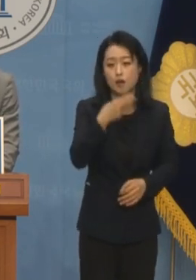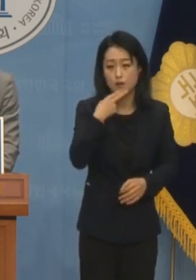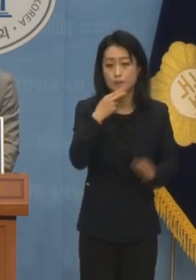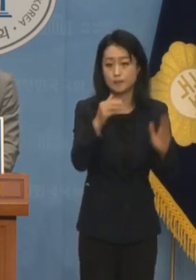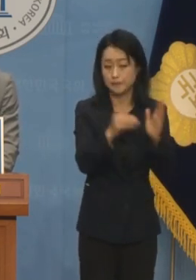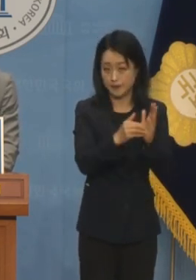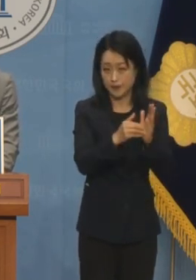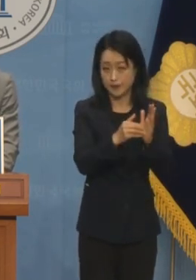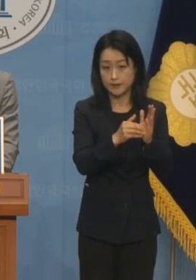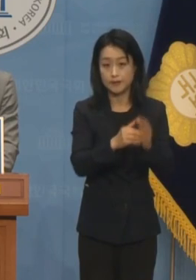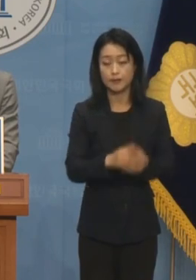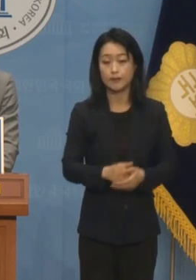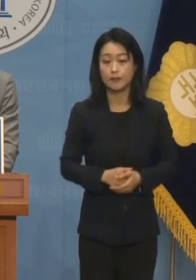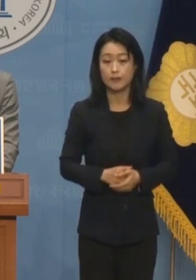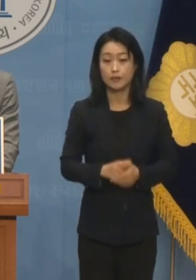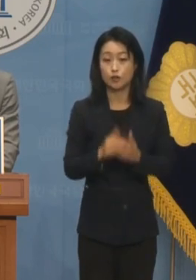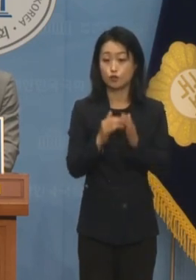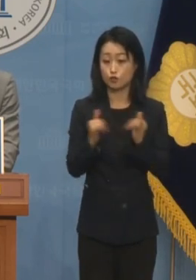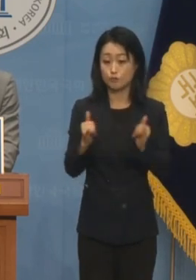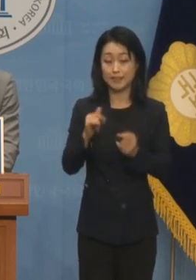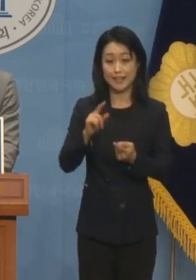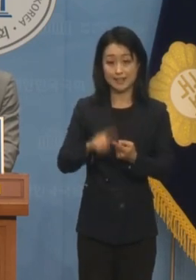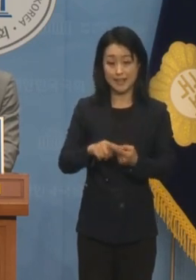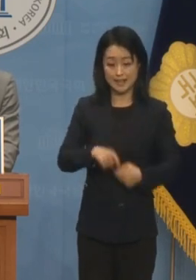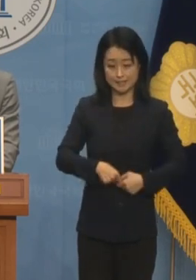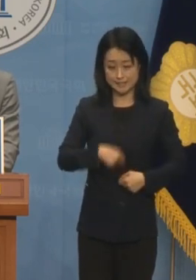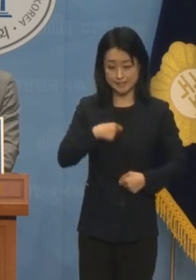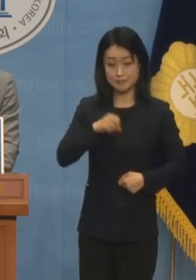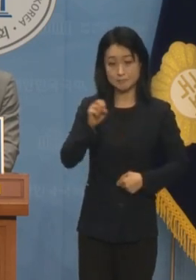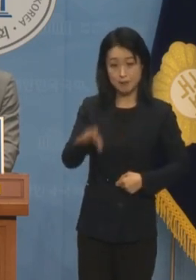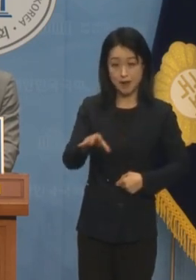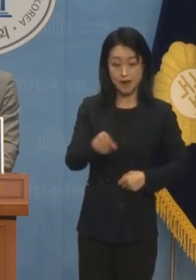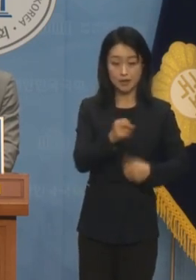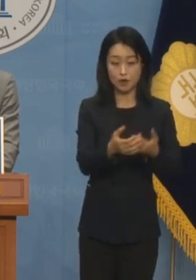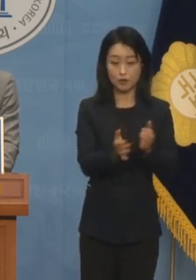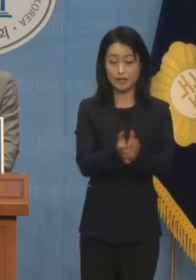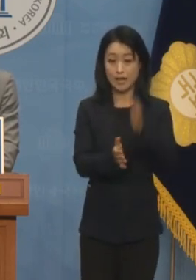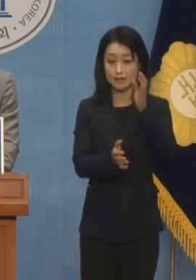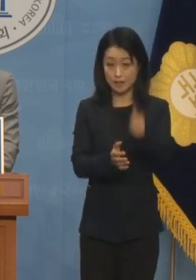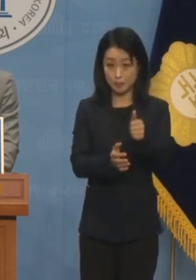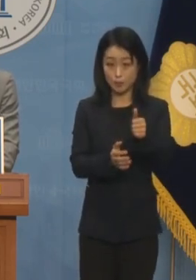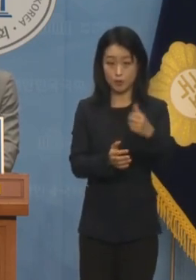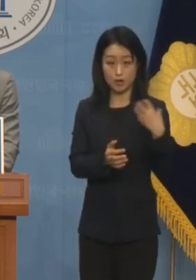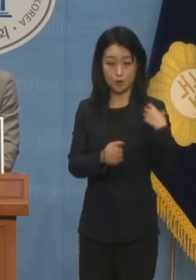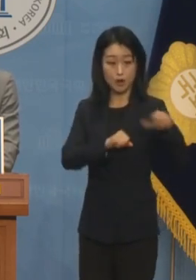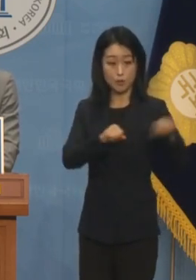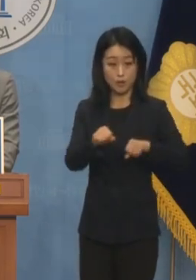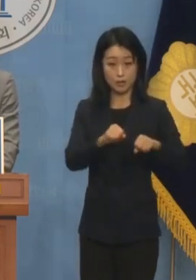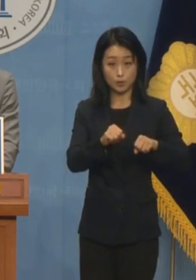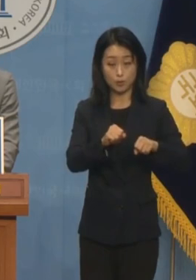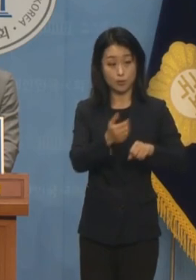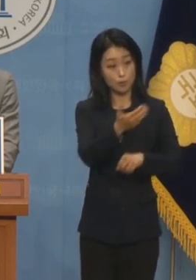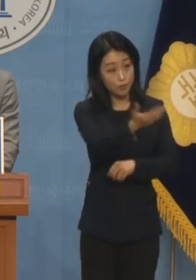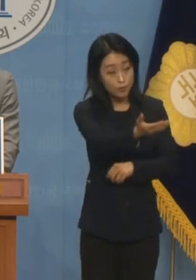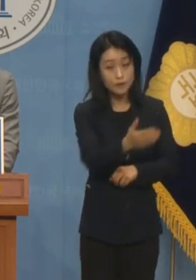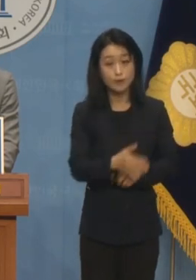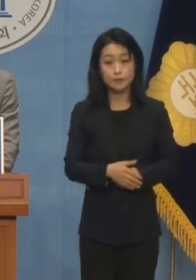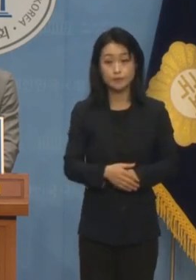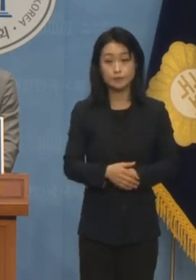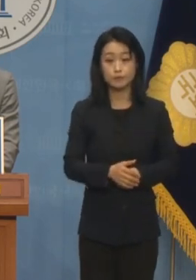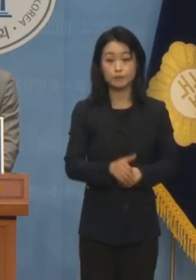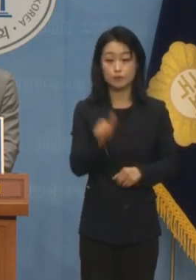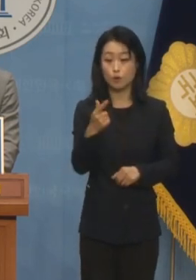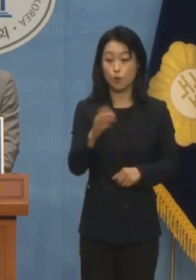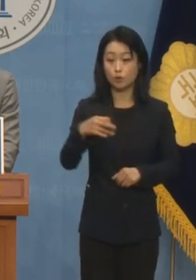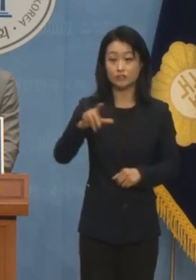없습니다. 국민에 대한 진심을 이야기하며 여당 대표로 나서는 한동훈 후보님, 당신이